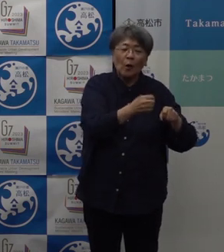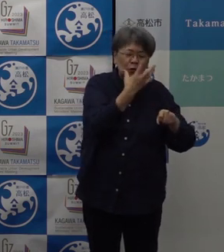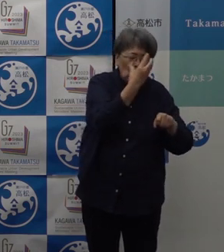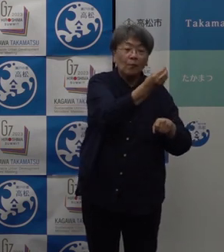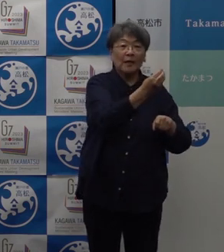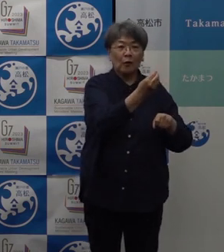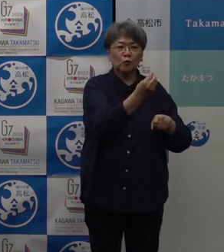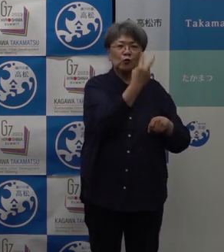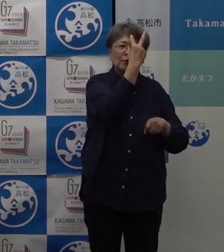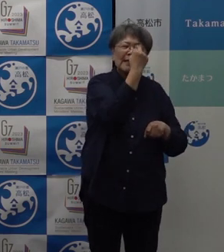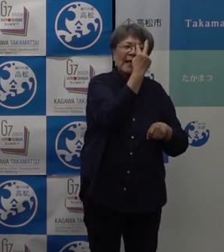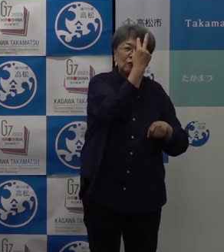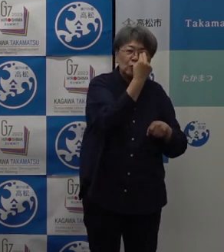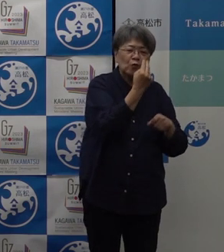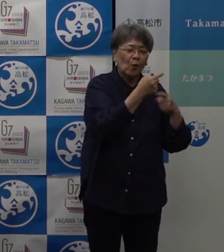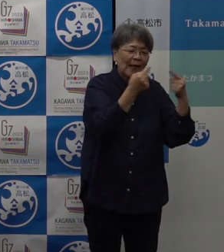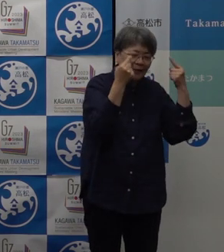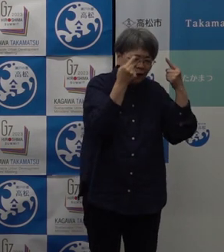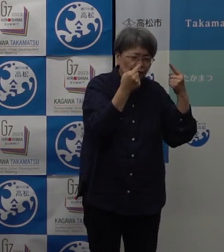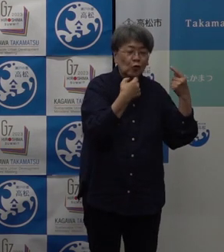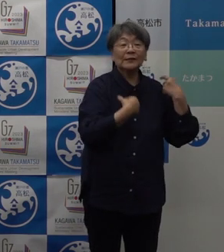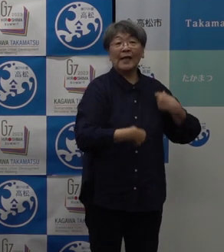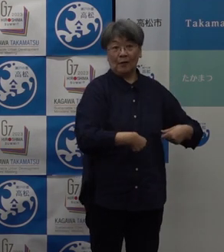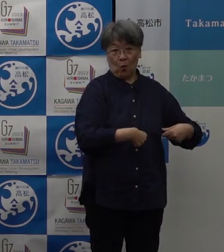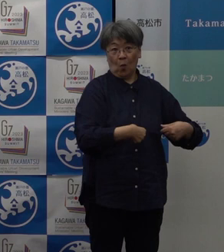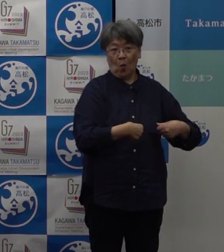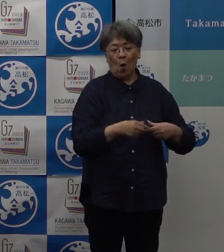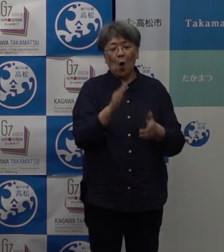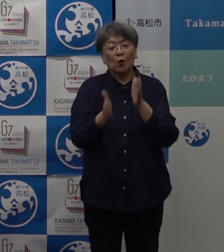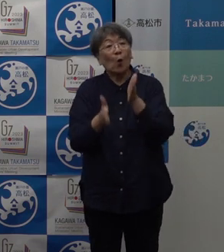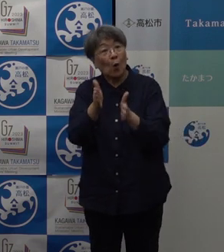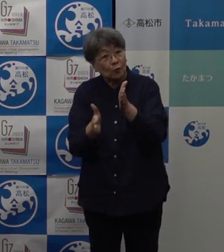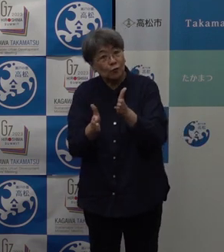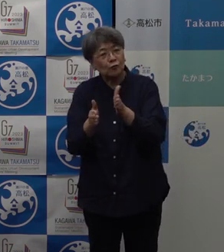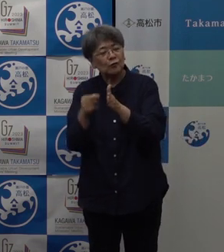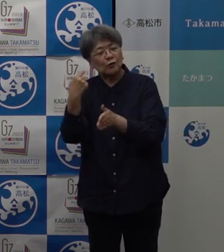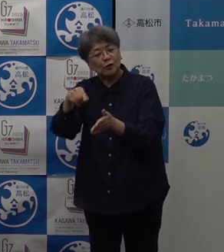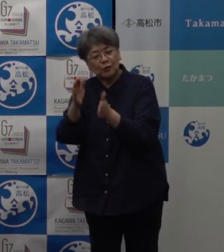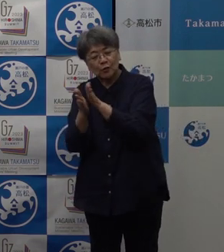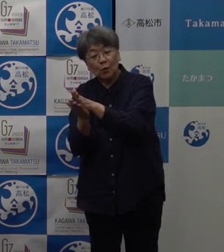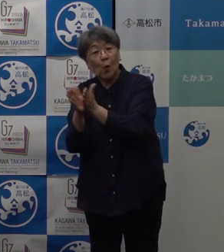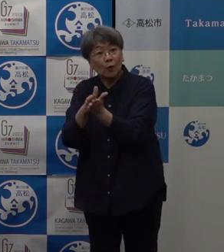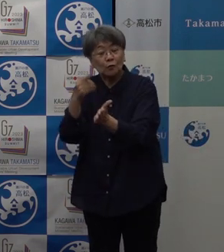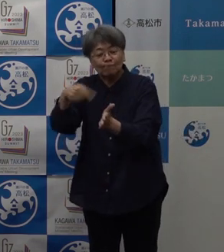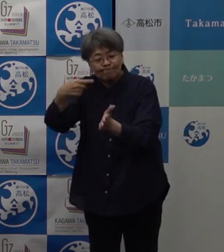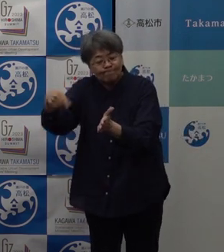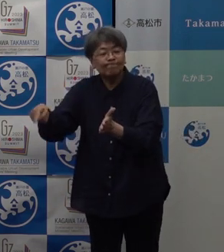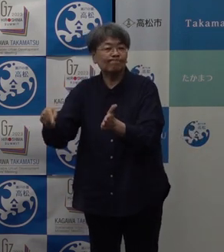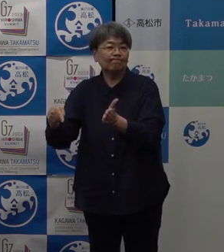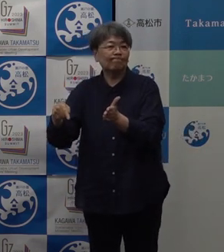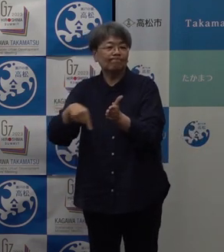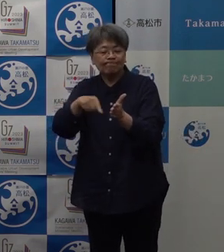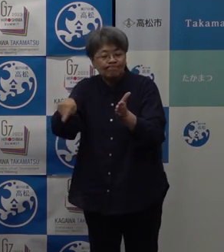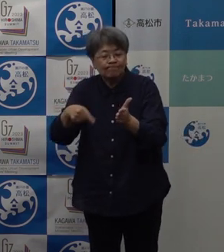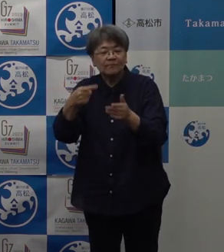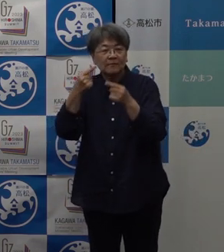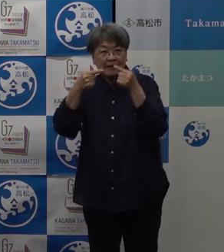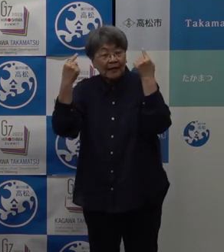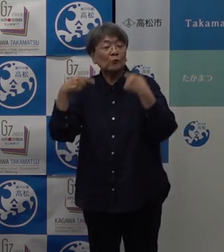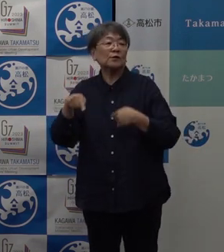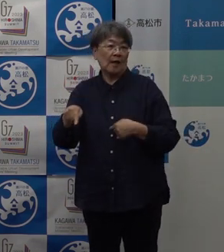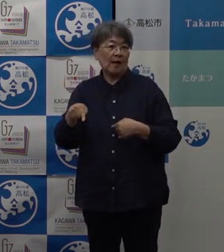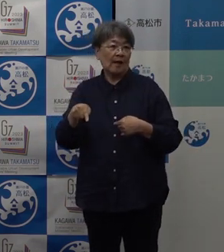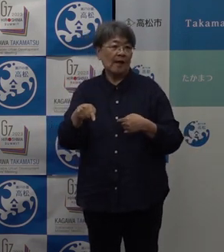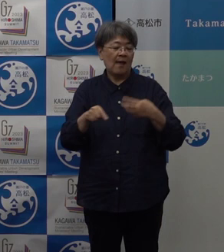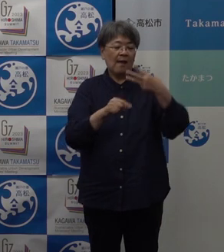育、幼児教育系の学部の大学生で、活動内容は8月と9月の2回、各3